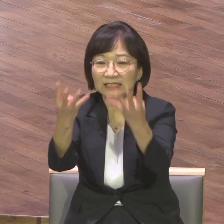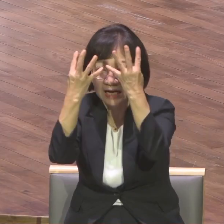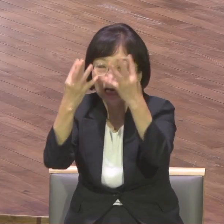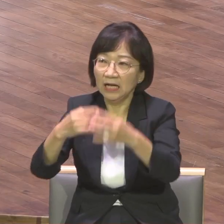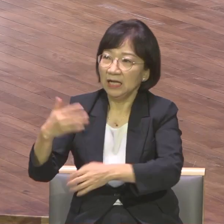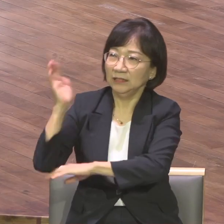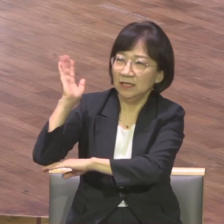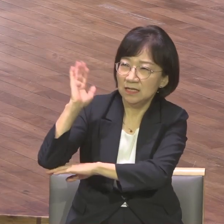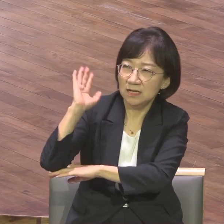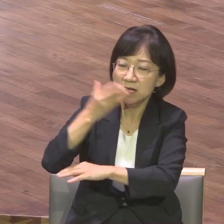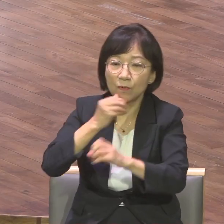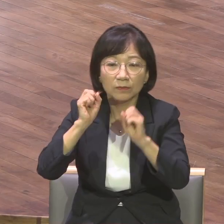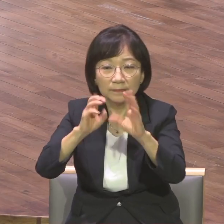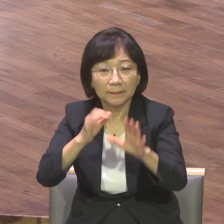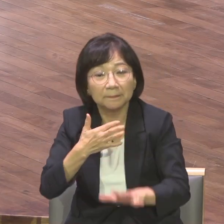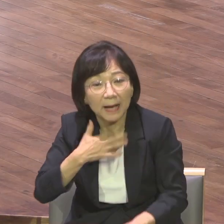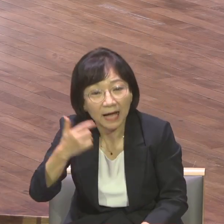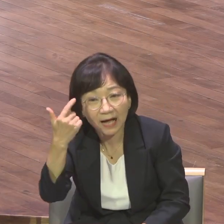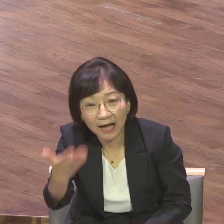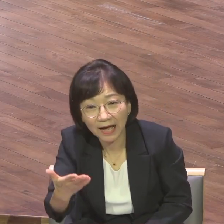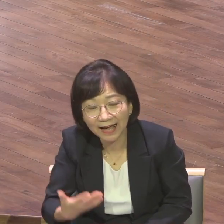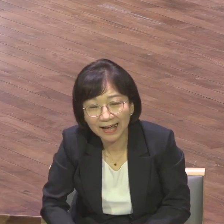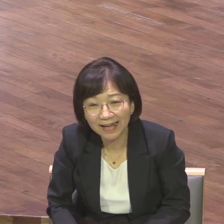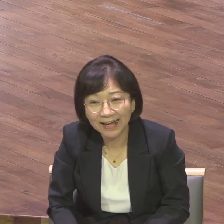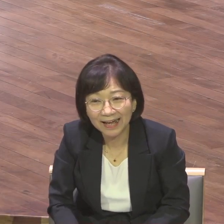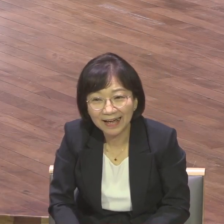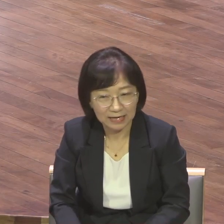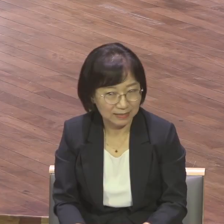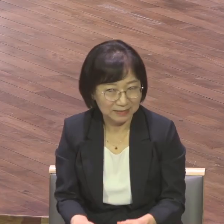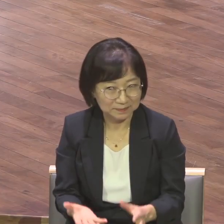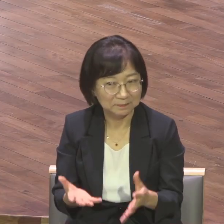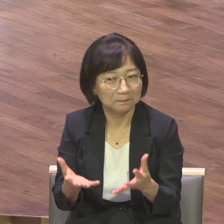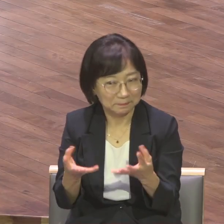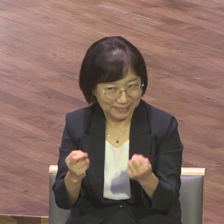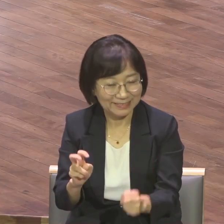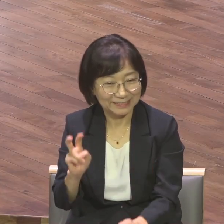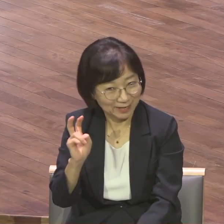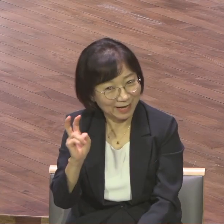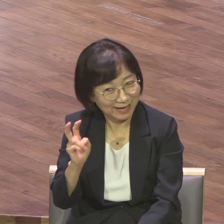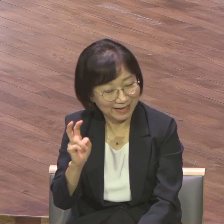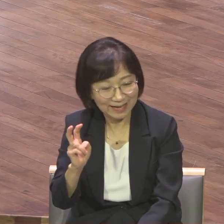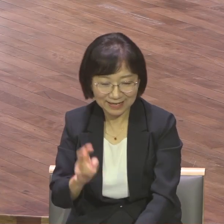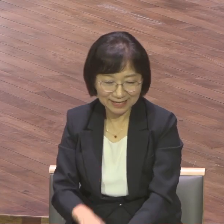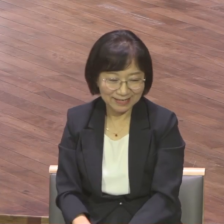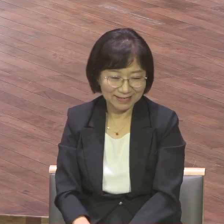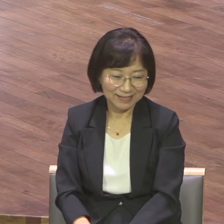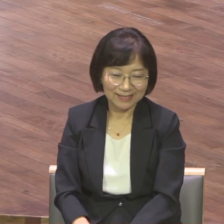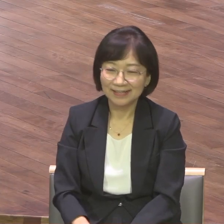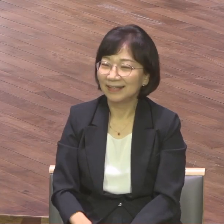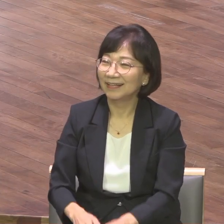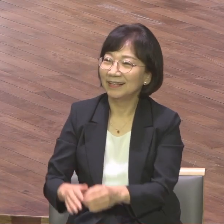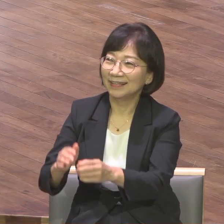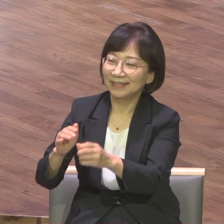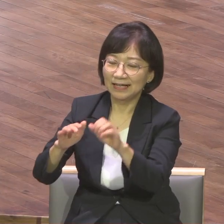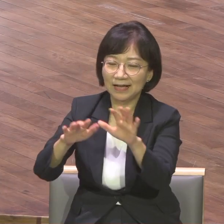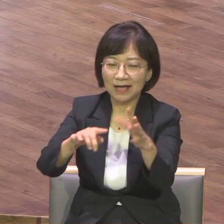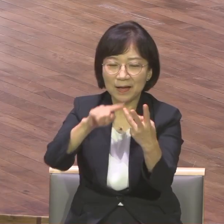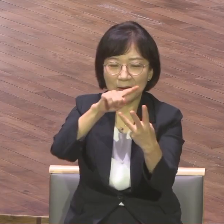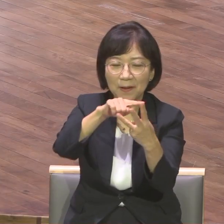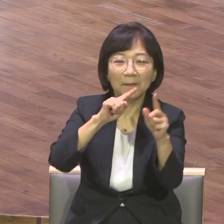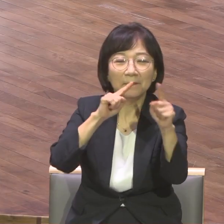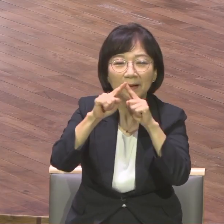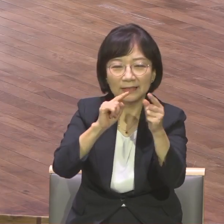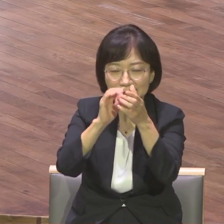해서 올인 해봤습니까? 그런 분들 많을 줄로 믿습니다. 이게 하나님이 축복할 수 밖에 없는 사모늘이에요.